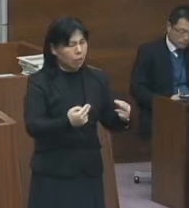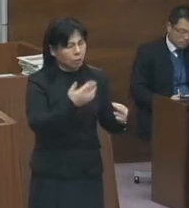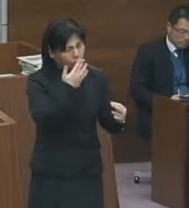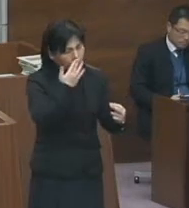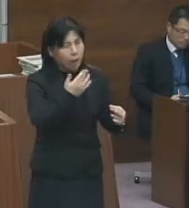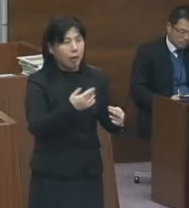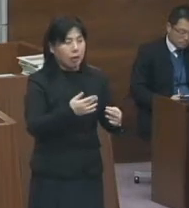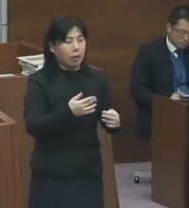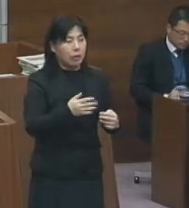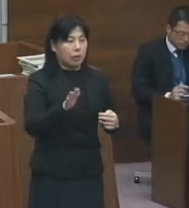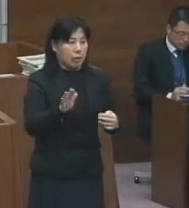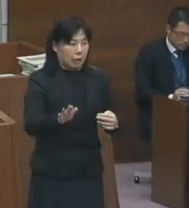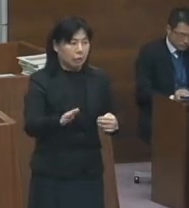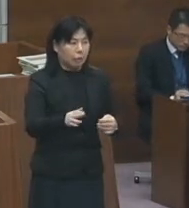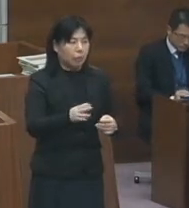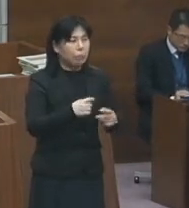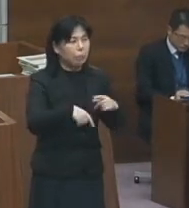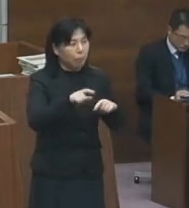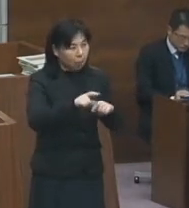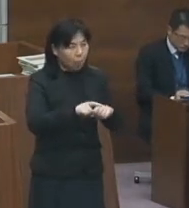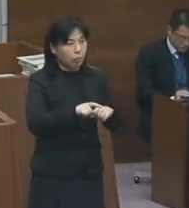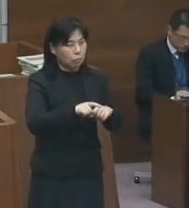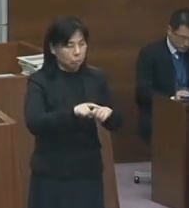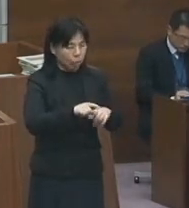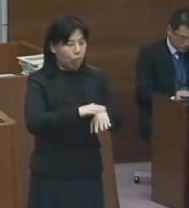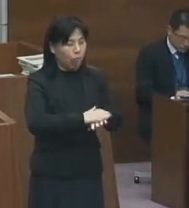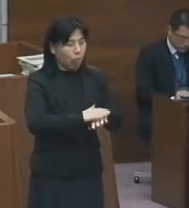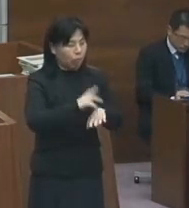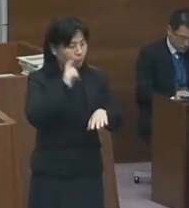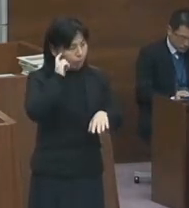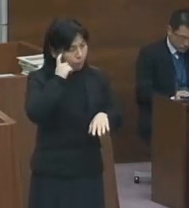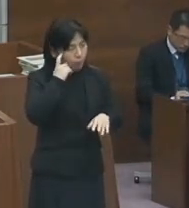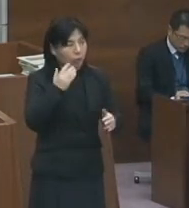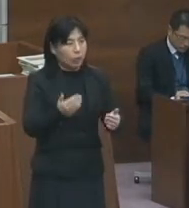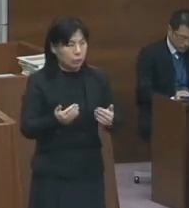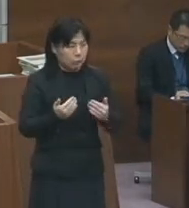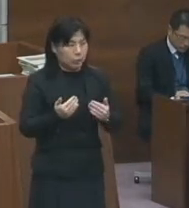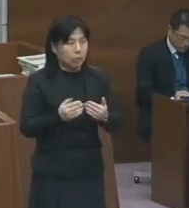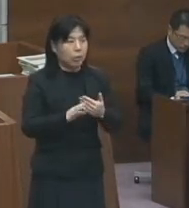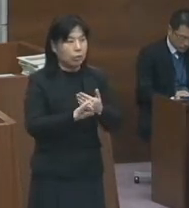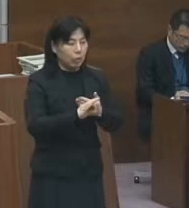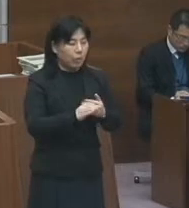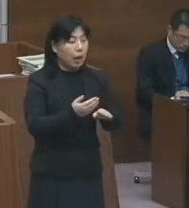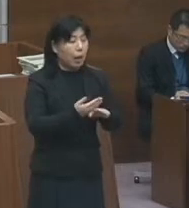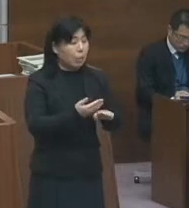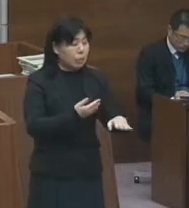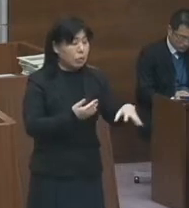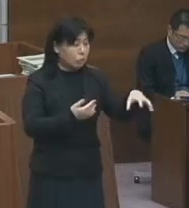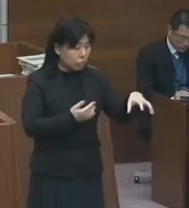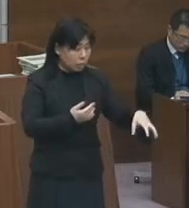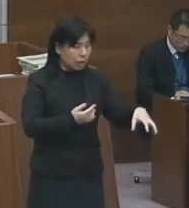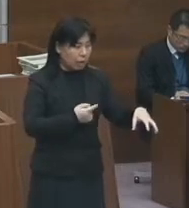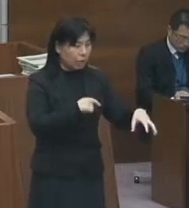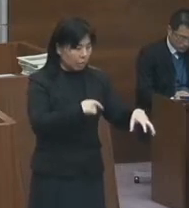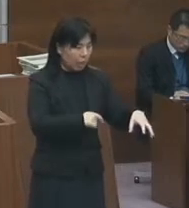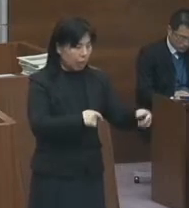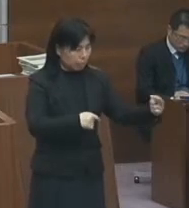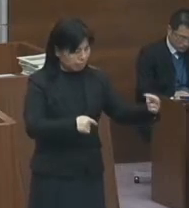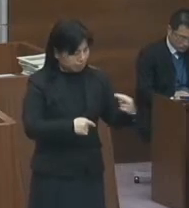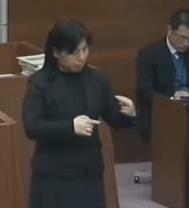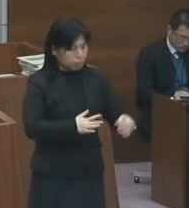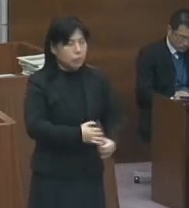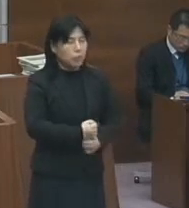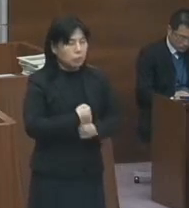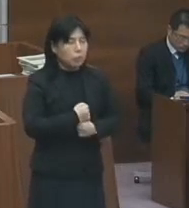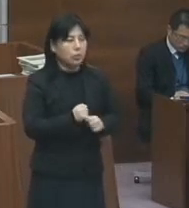な対策の強化が求められます。例えば第三者機関を新たに設置することや議